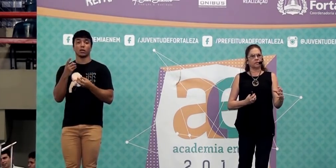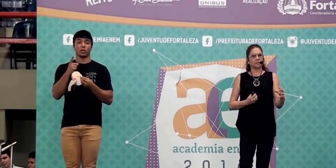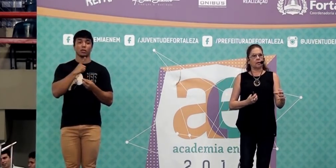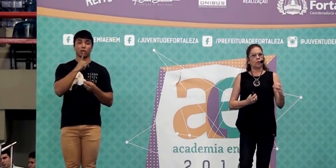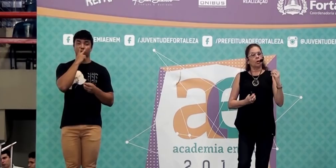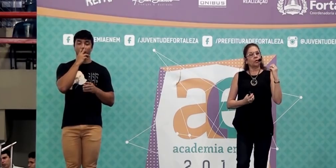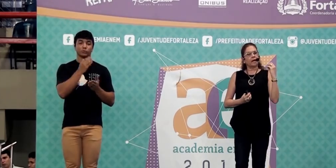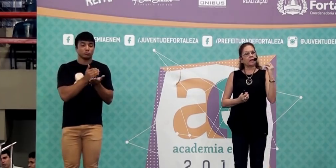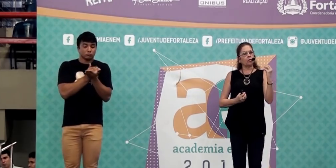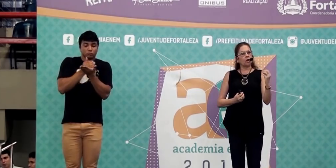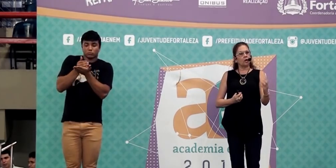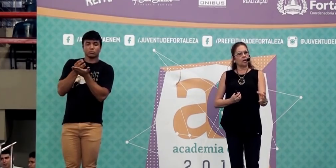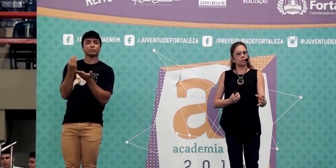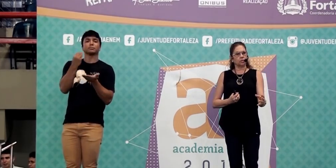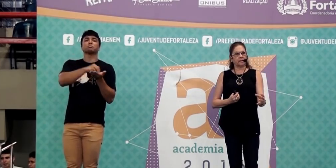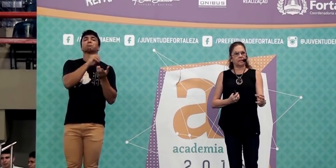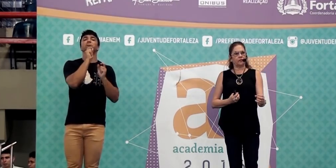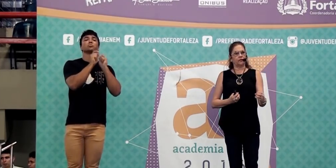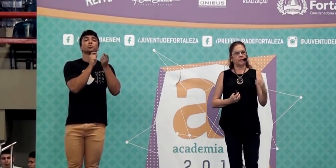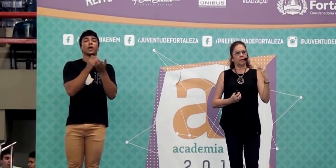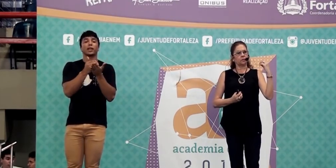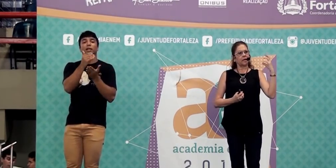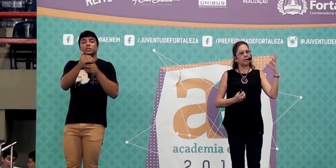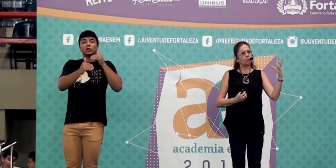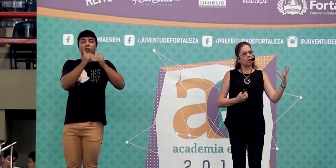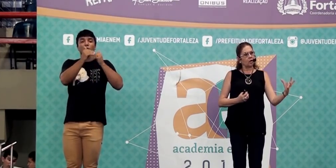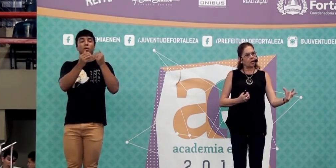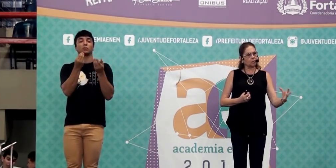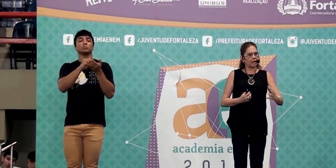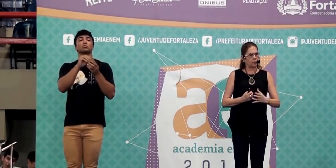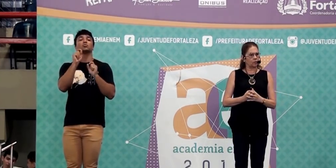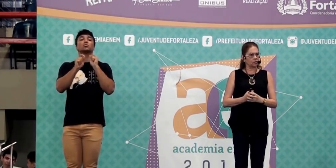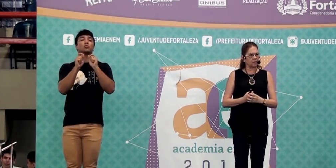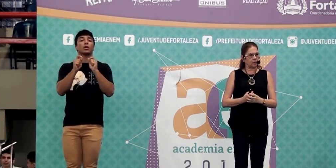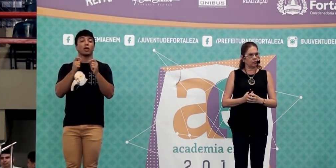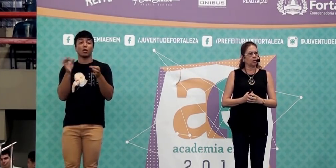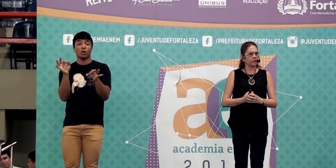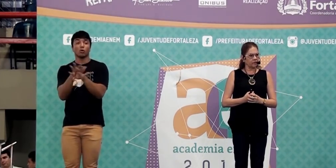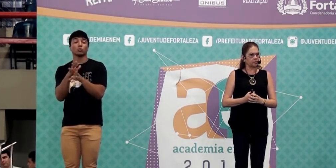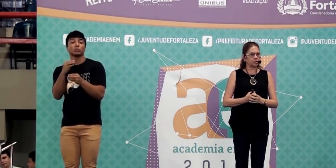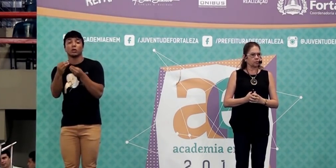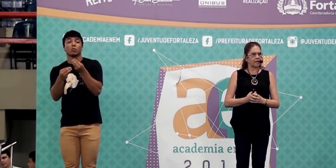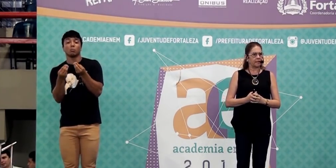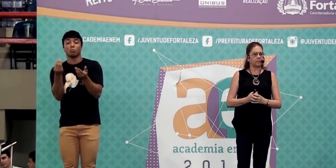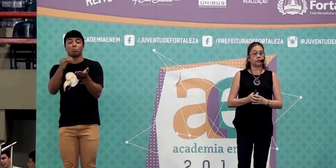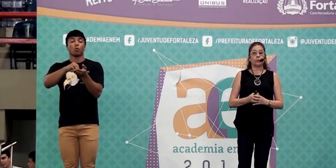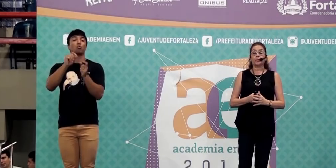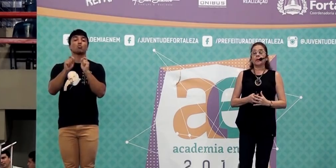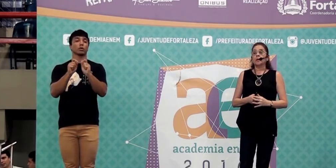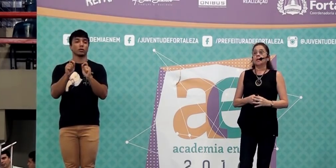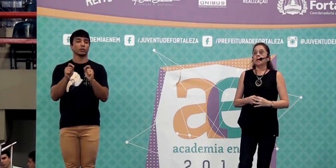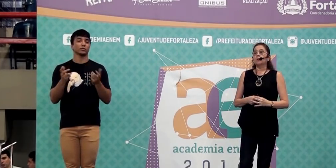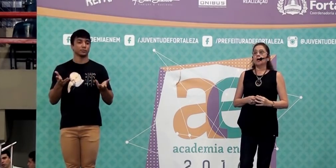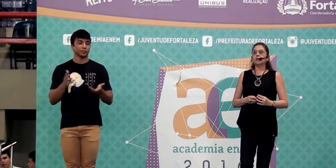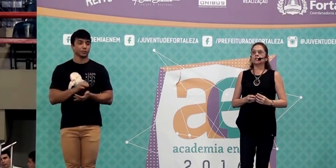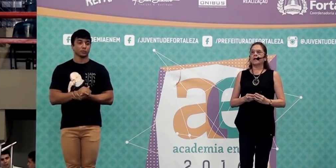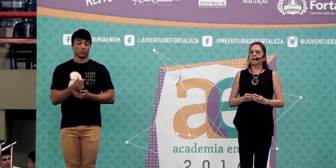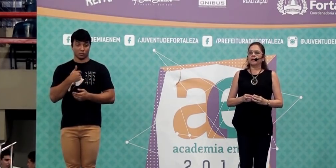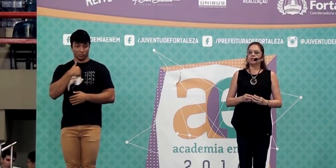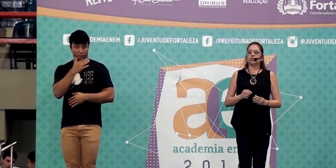na introdução? O que é que eu coloco no desenvolvimento? O que é que eu coloco na conclusão? Nós vamos estudar isso. E